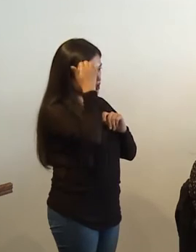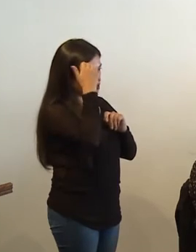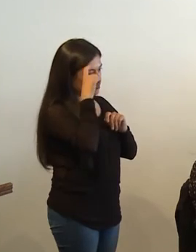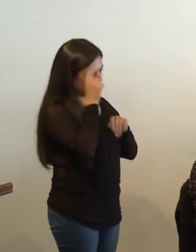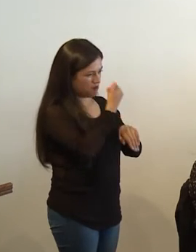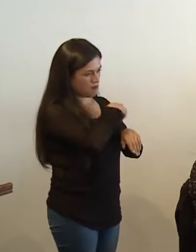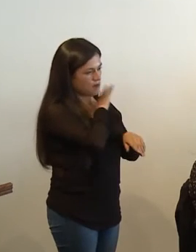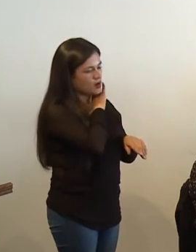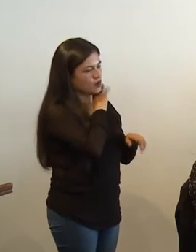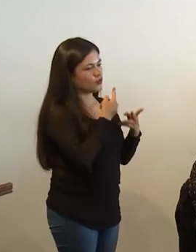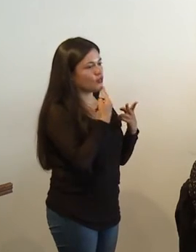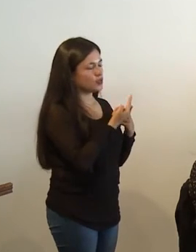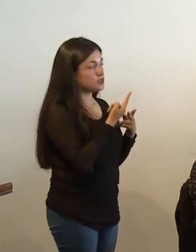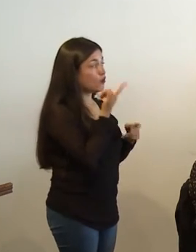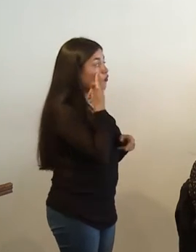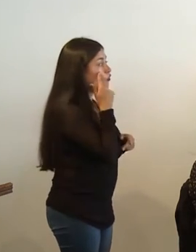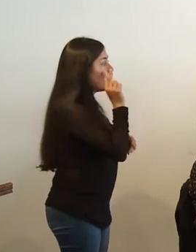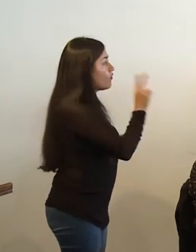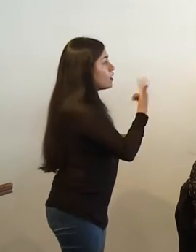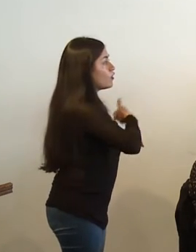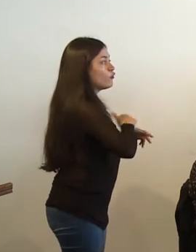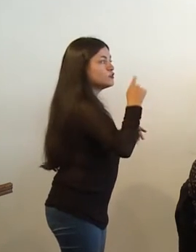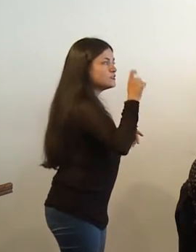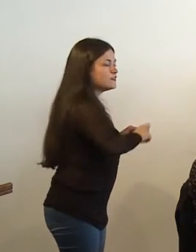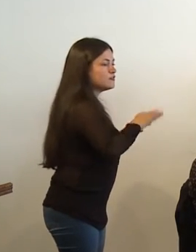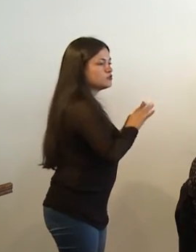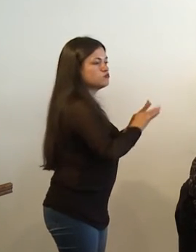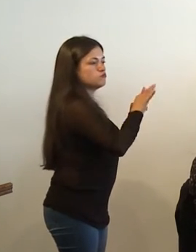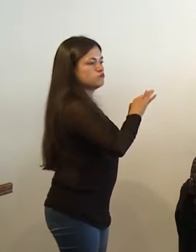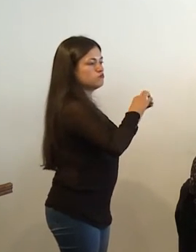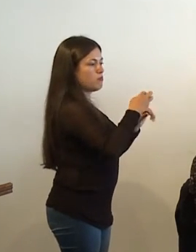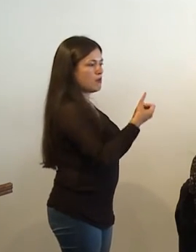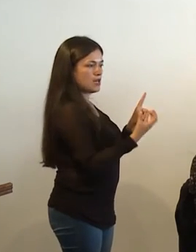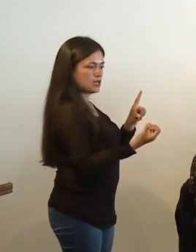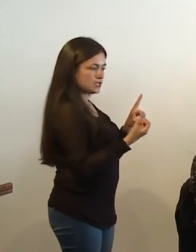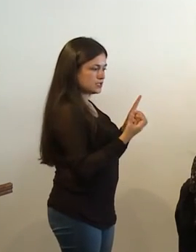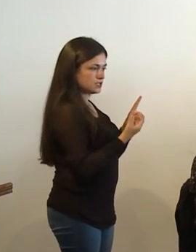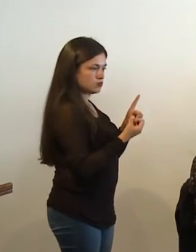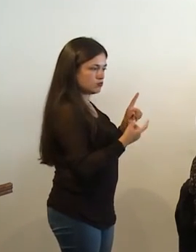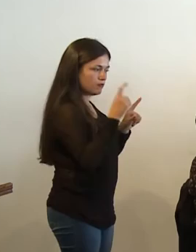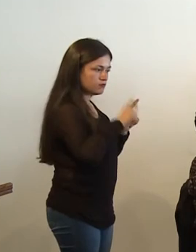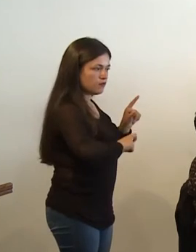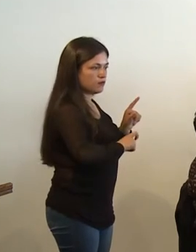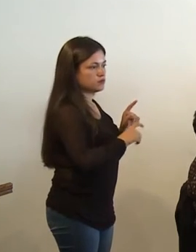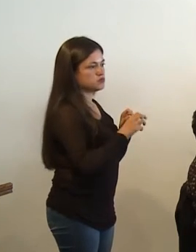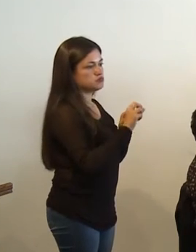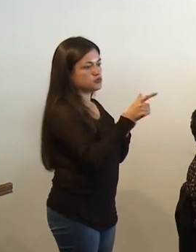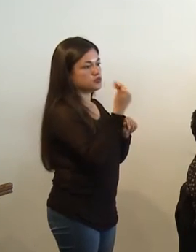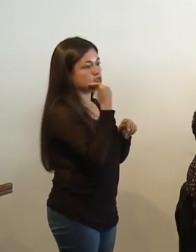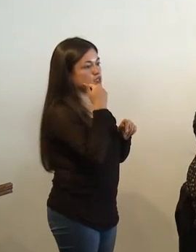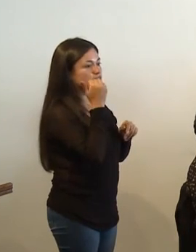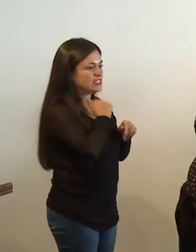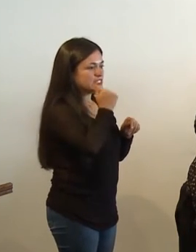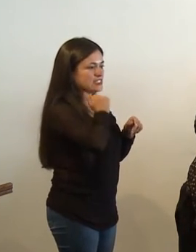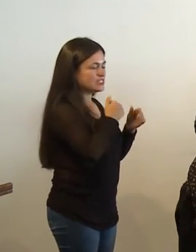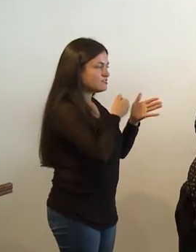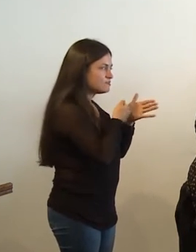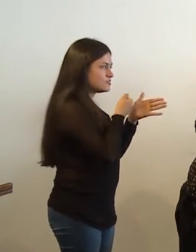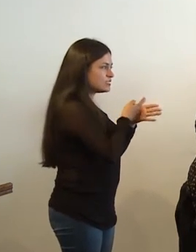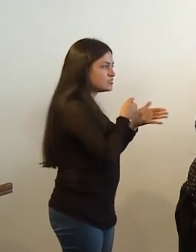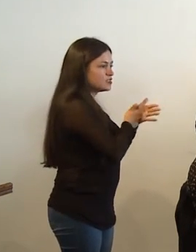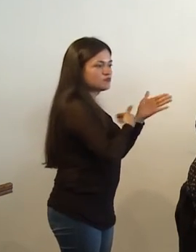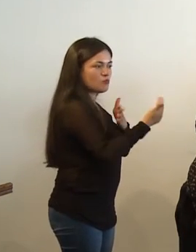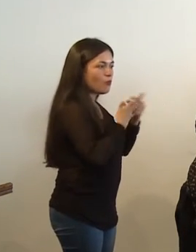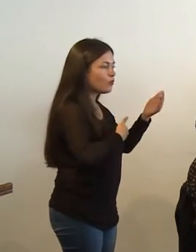dice, miren, hay que crear la licenciatura. Y viene también con su testarudez, a